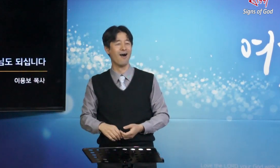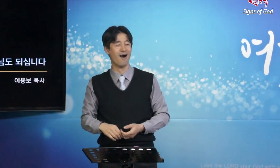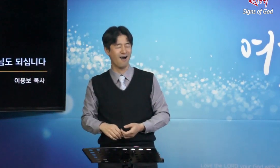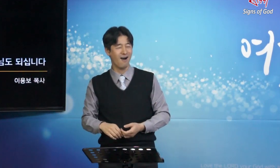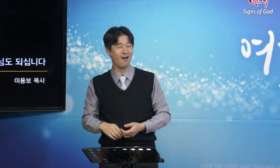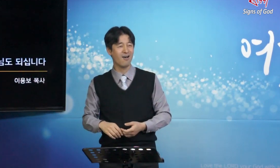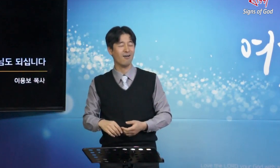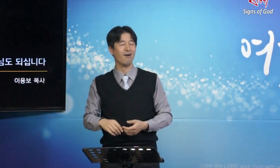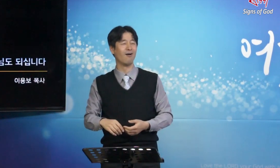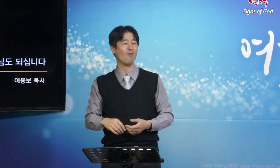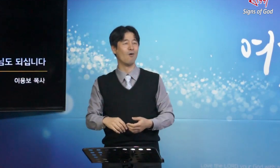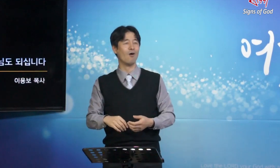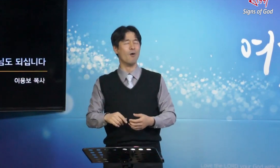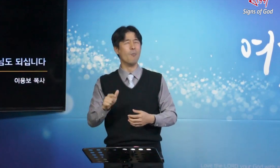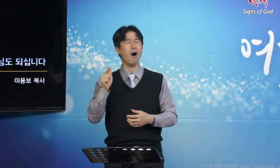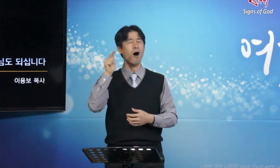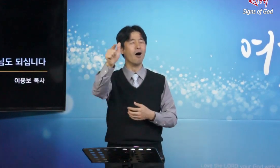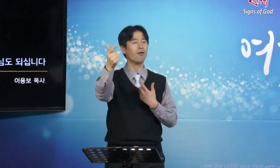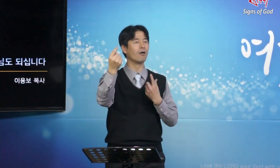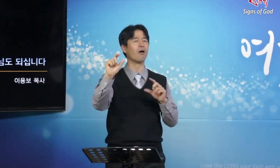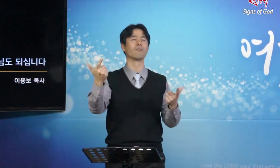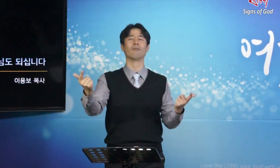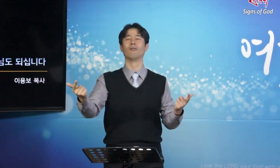그런 인터넷 매체들을 무시할 수 없는 것이죠.